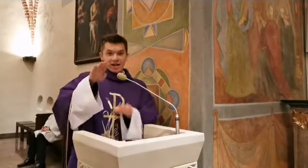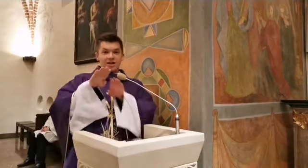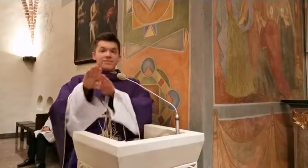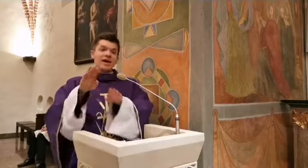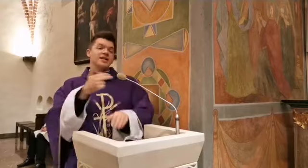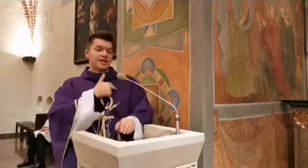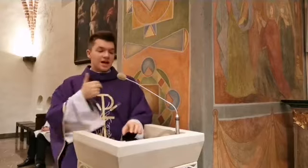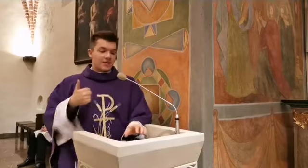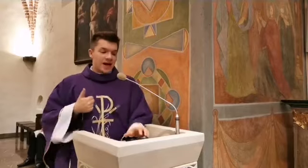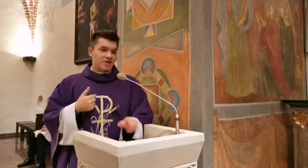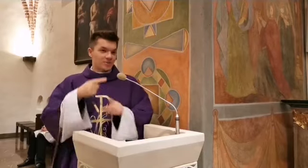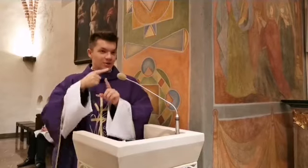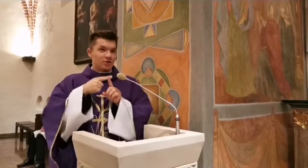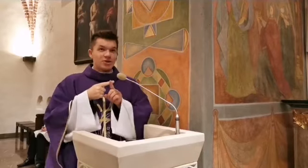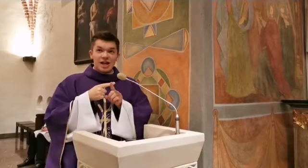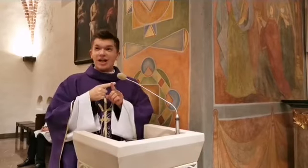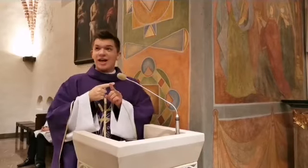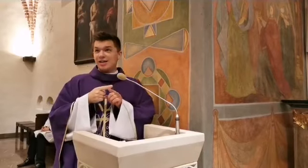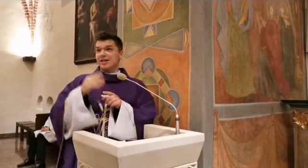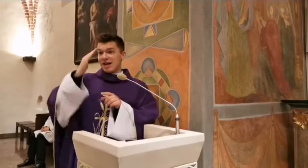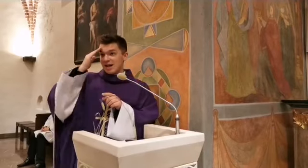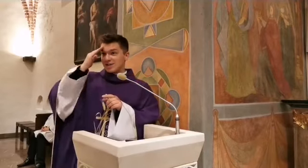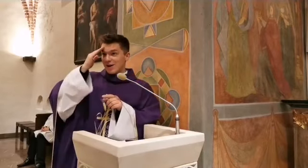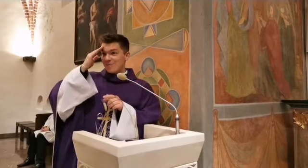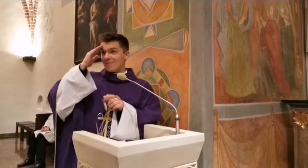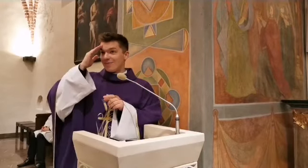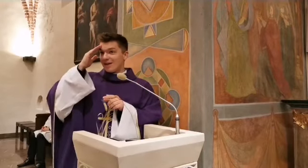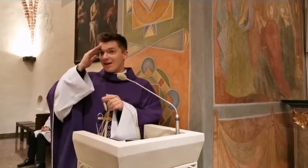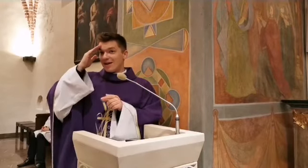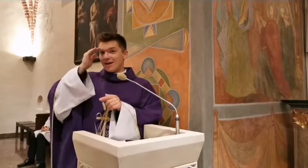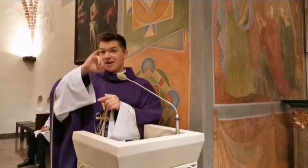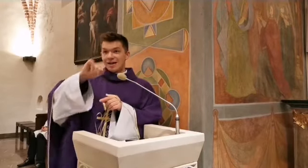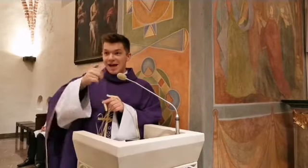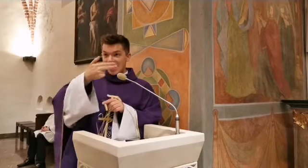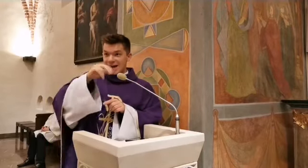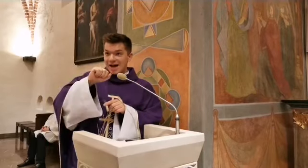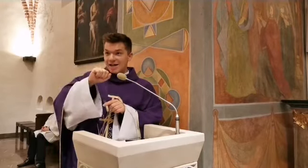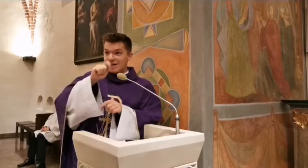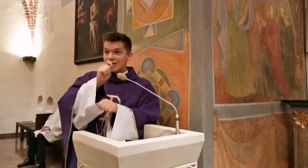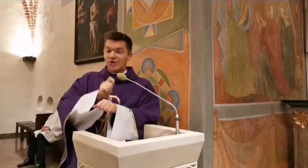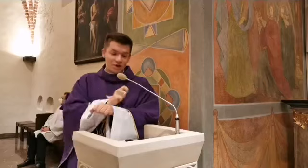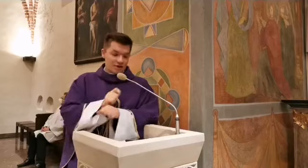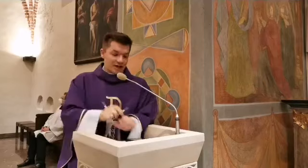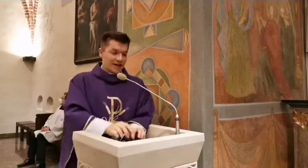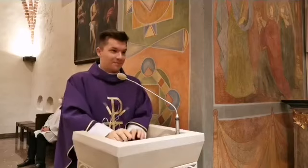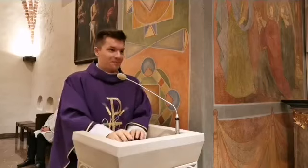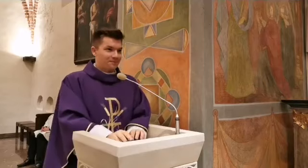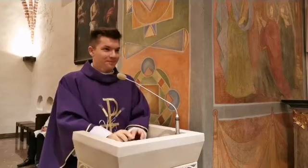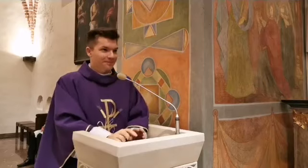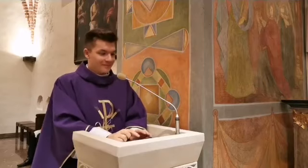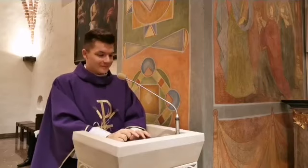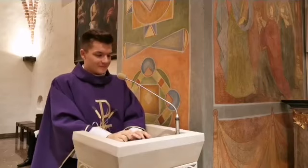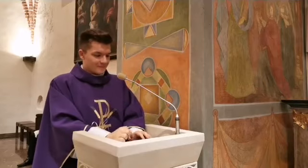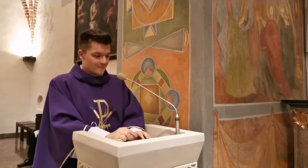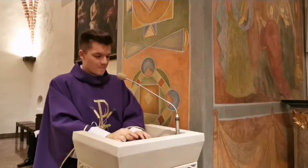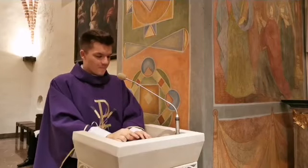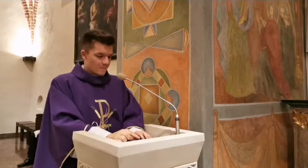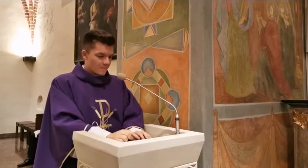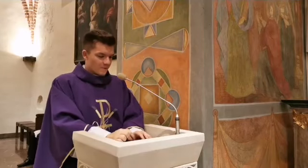W czterech miejscach w naszym kościele znalazłem Jana Chrzciciela.